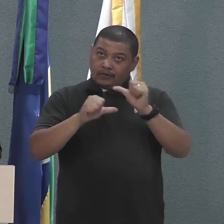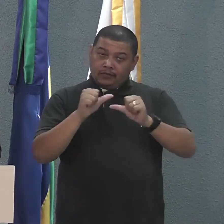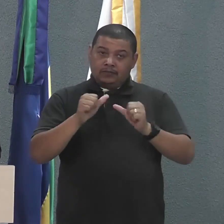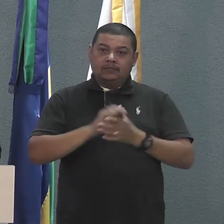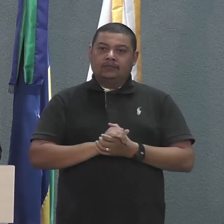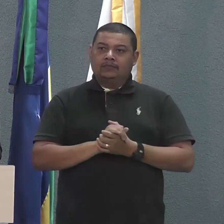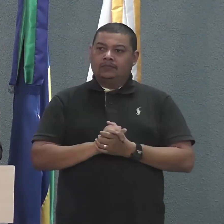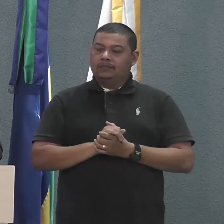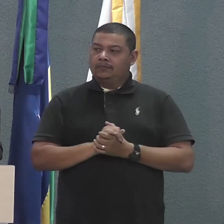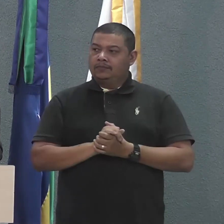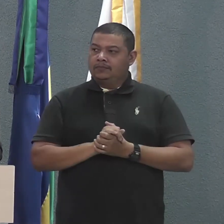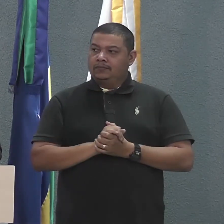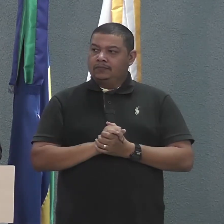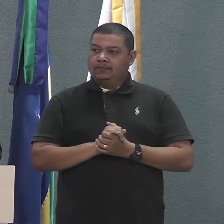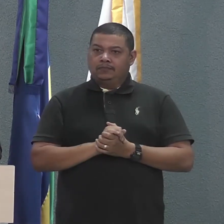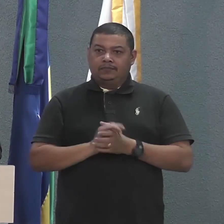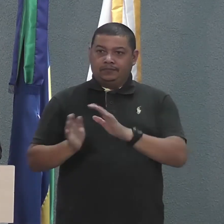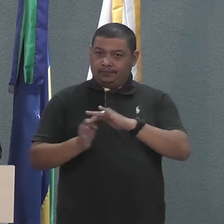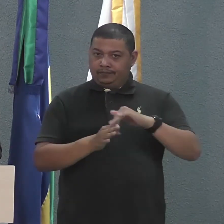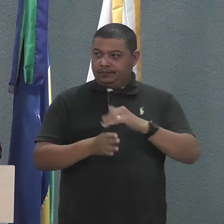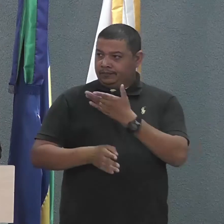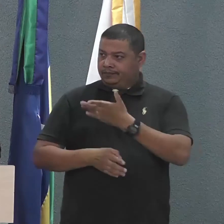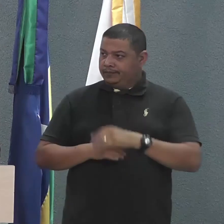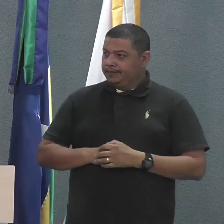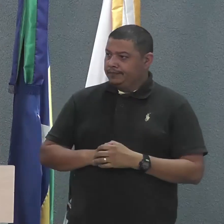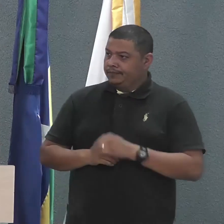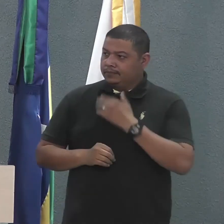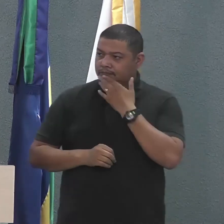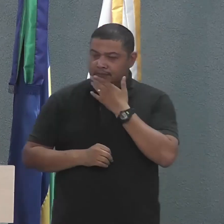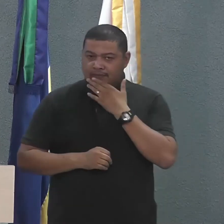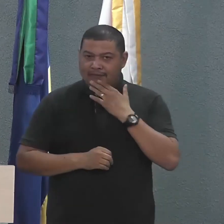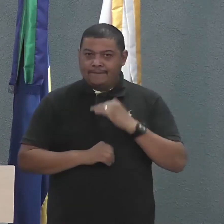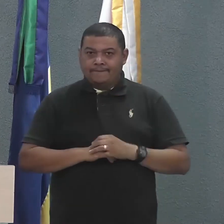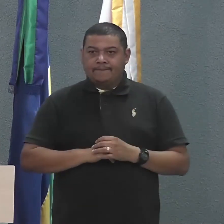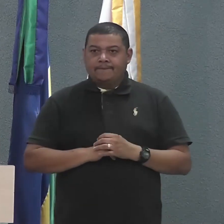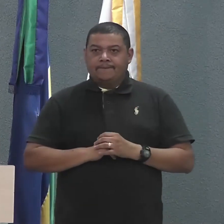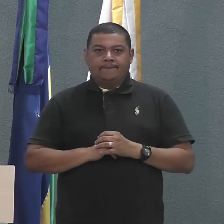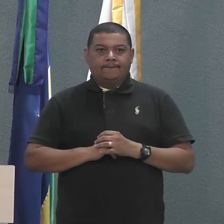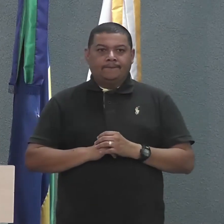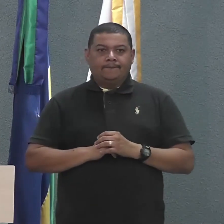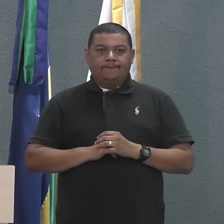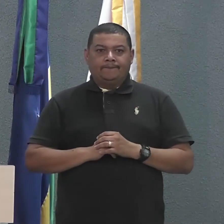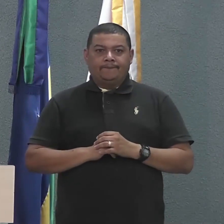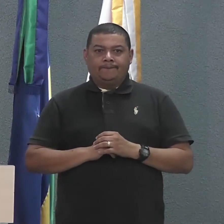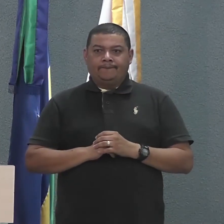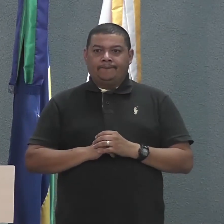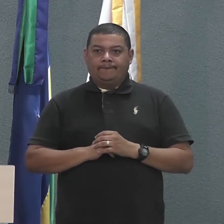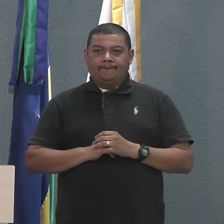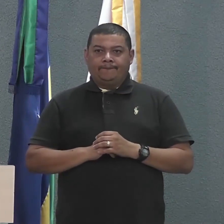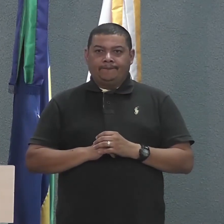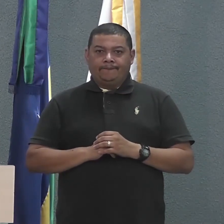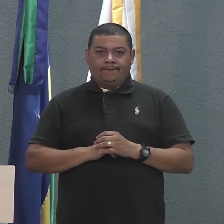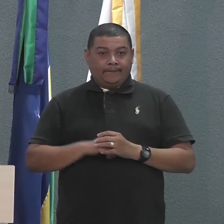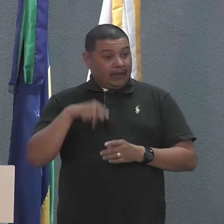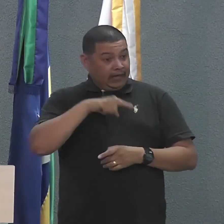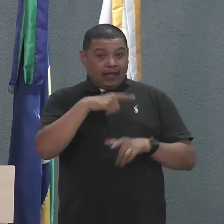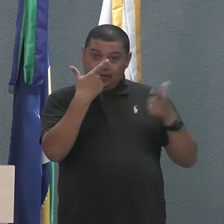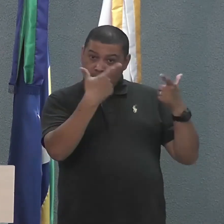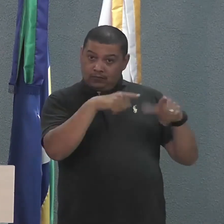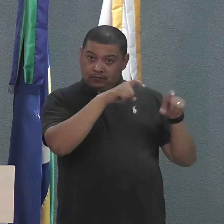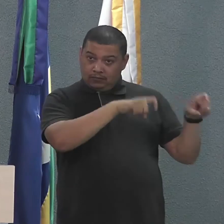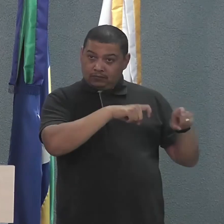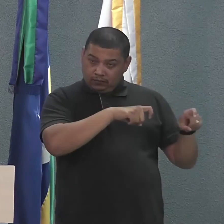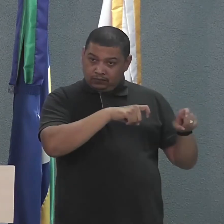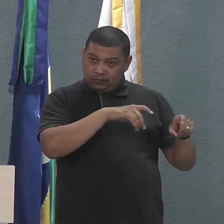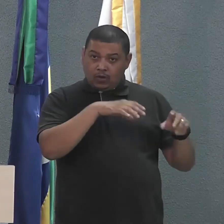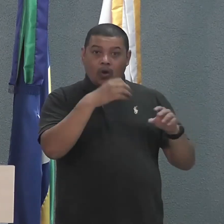mais breve possível. Só cumprimentando, senhor Romeu, usando a palavra, no setor lá que eu moro também, 8